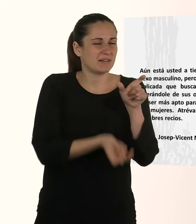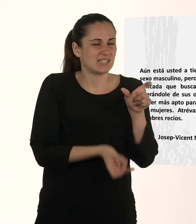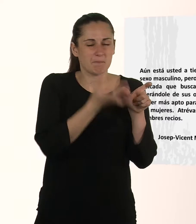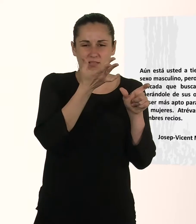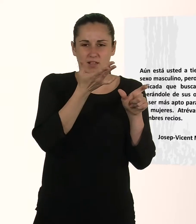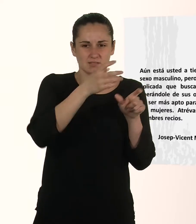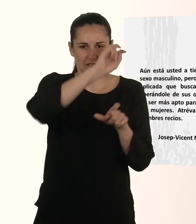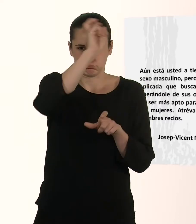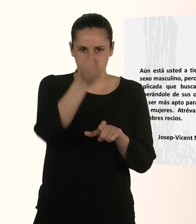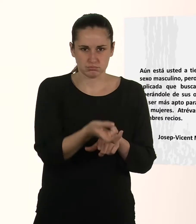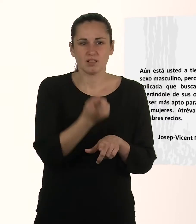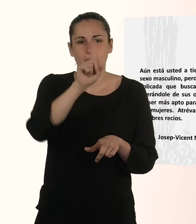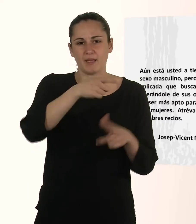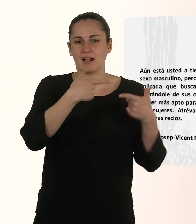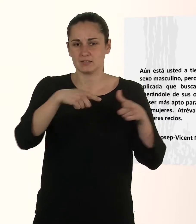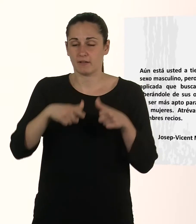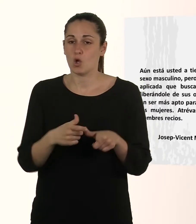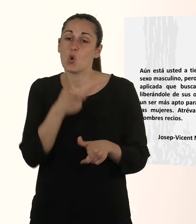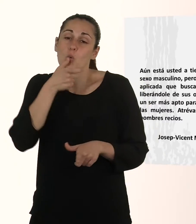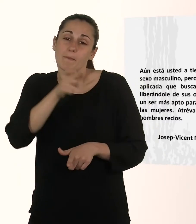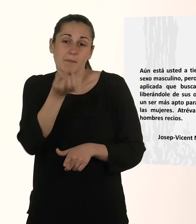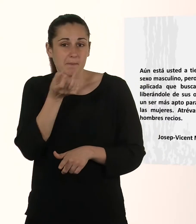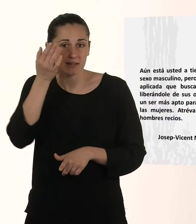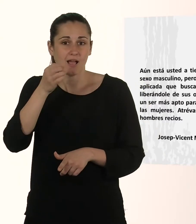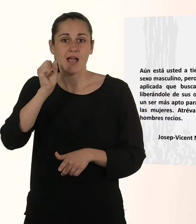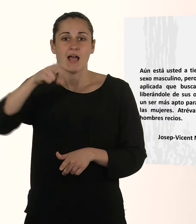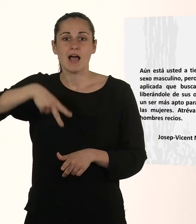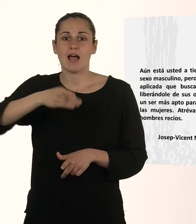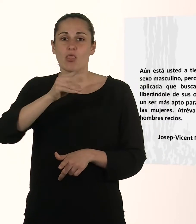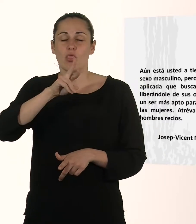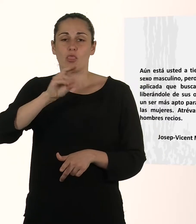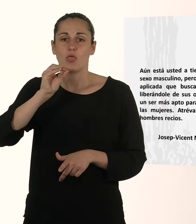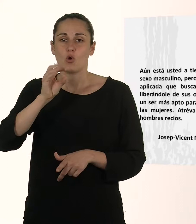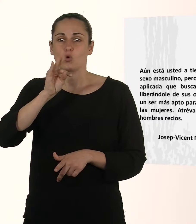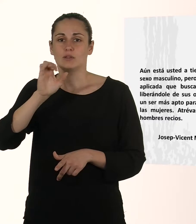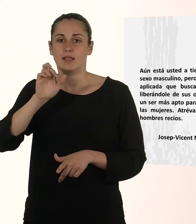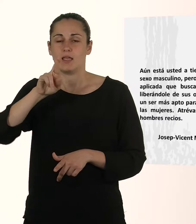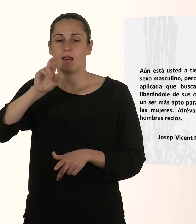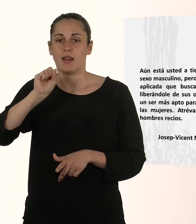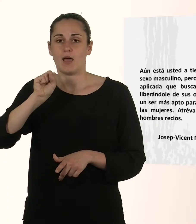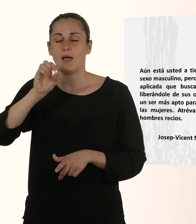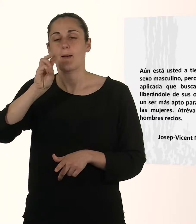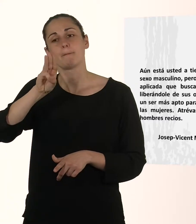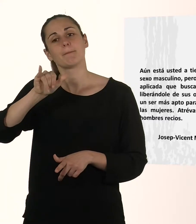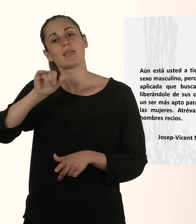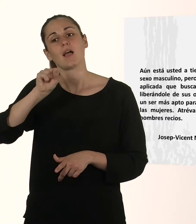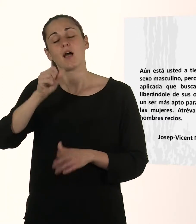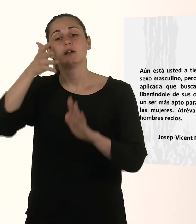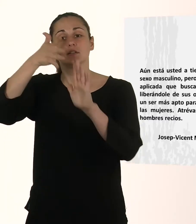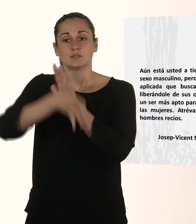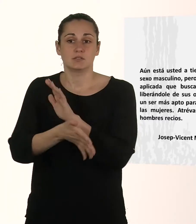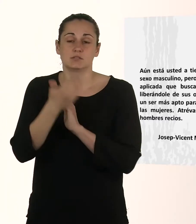inventarse clasificaciones. Bueno, pues una de esas palabras era la de la androterapia. Es la ciencia aplicada que busca